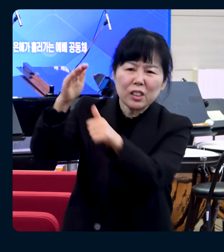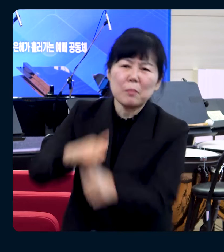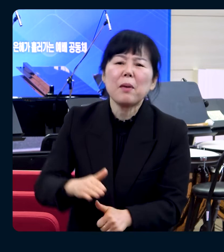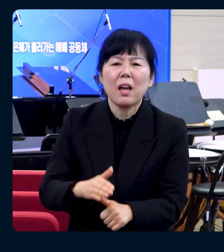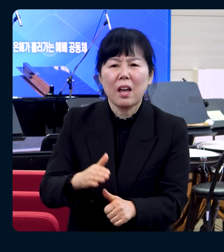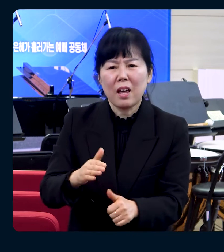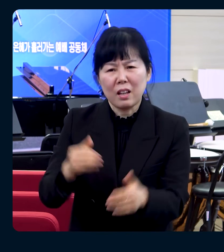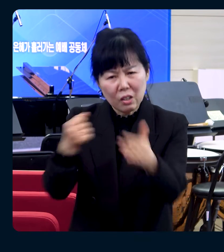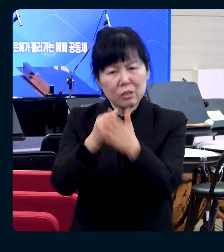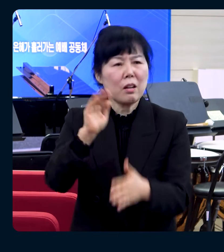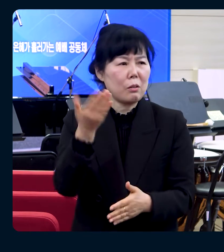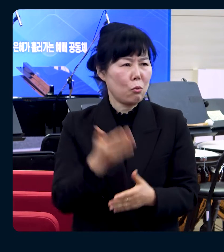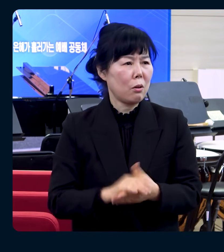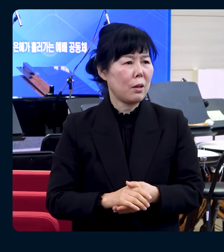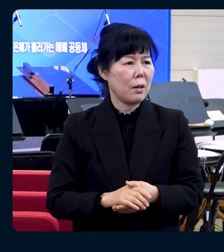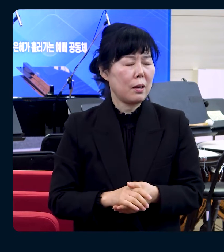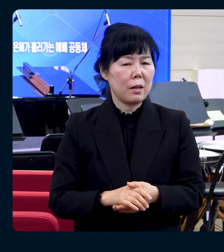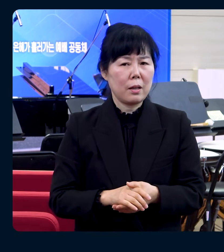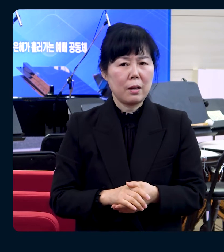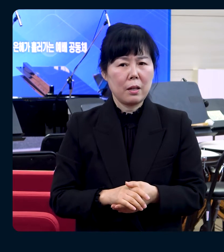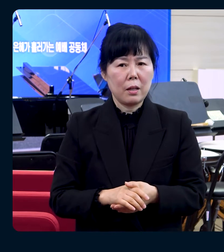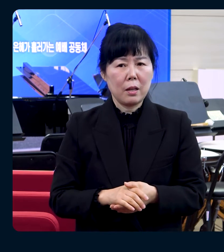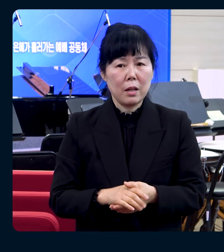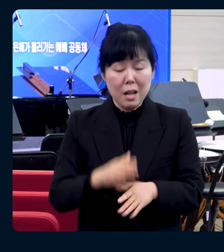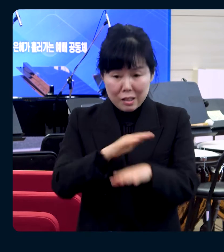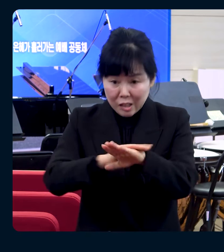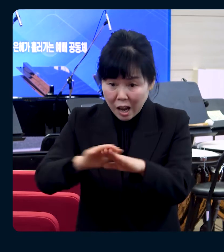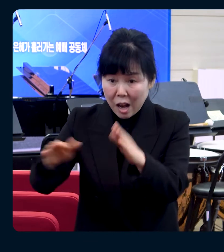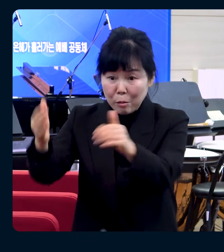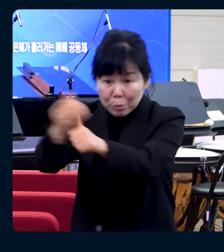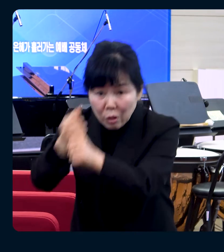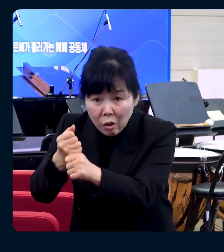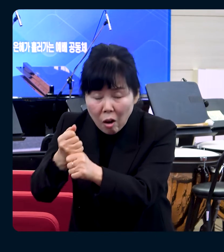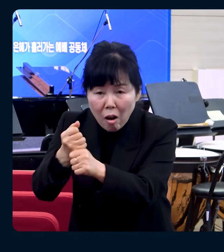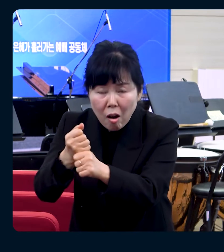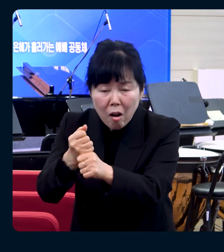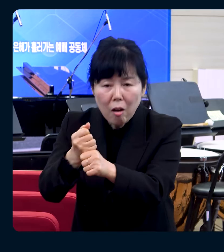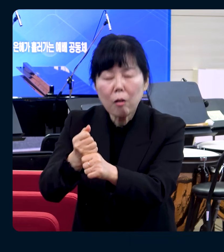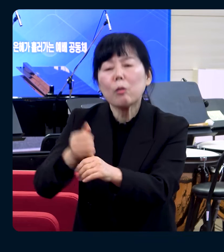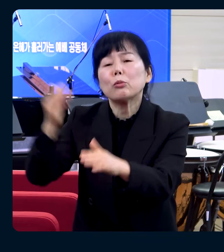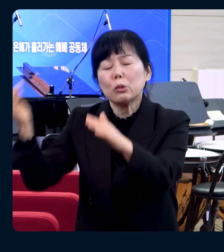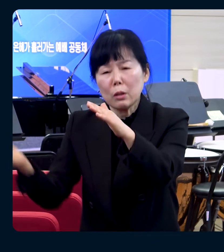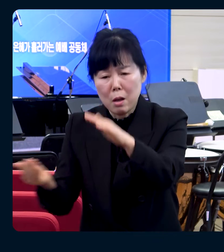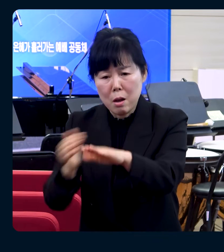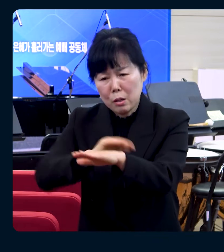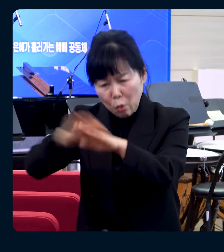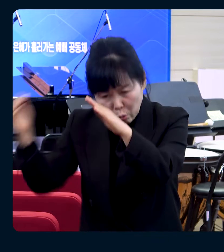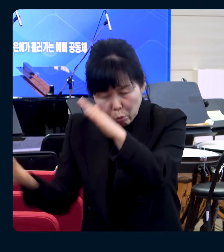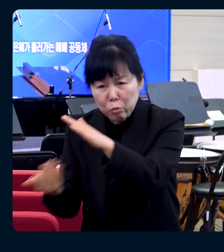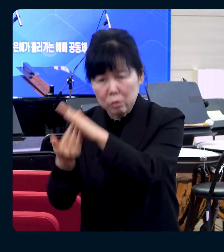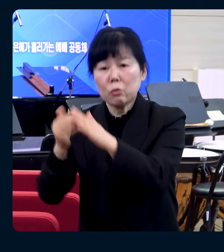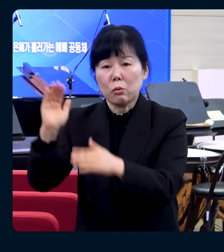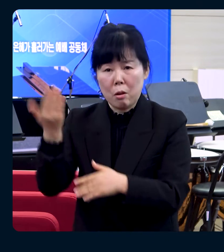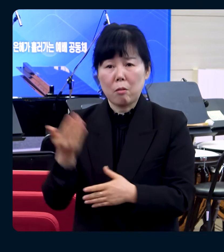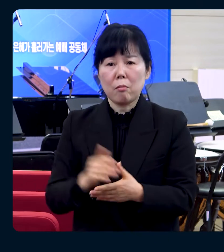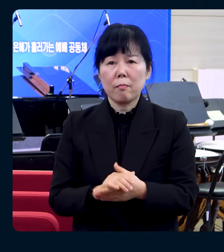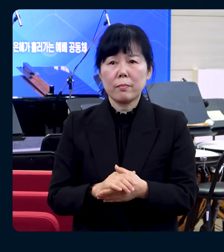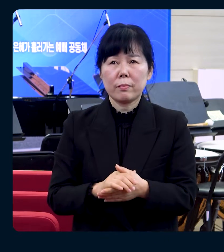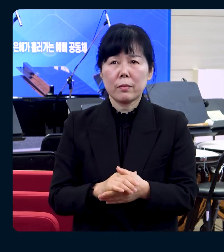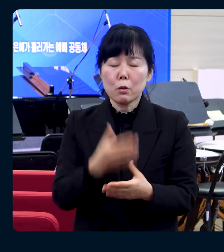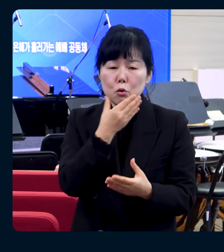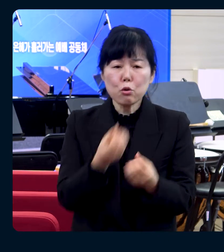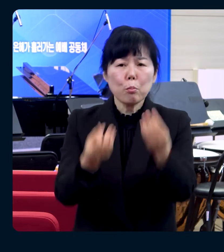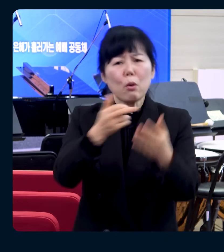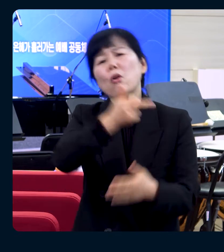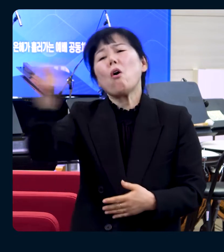그리고 그것을 얼마나 잘 붙들고 걸어가는가, 그거에 따라서 말이죠, 이제 그것이 이루어졌을 때 그 축복의 크기가 결정돼요.